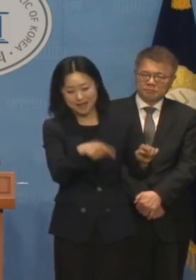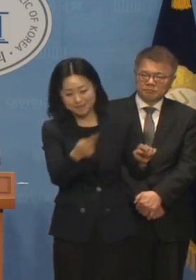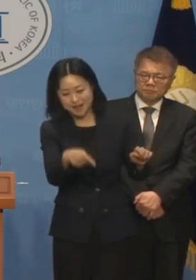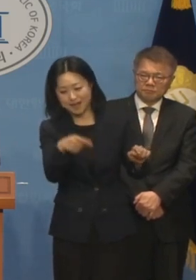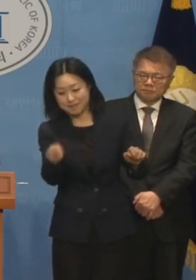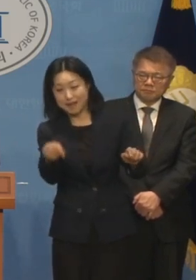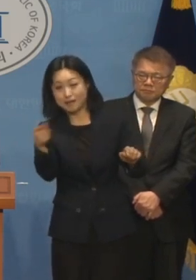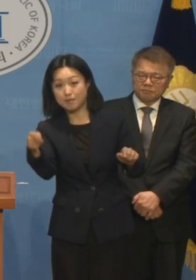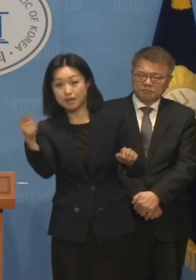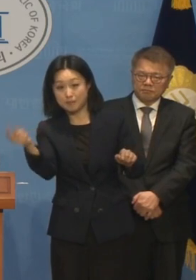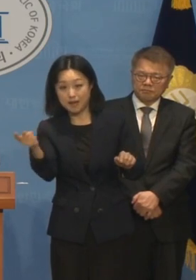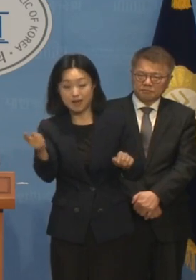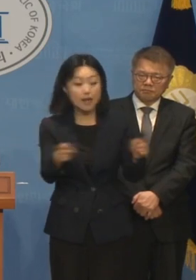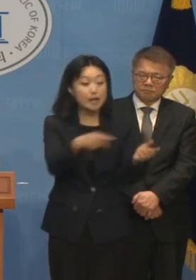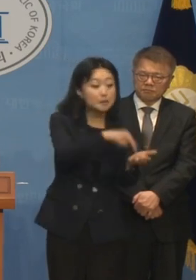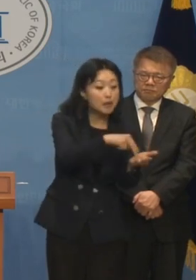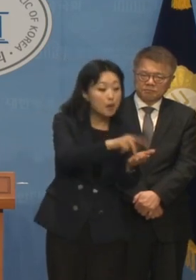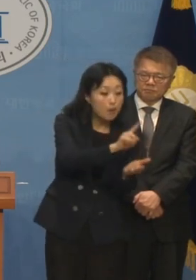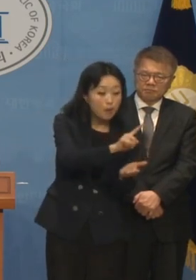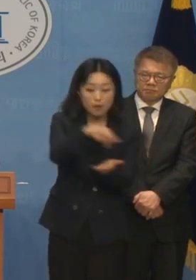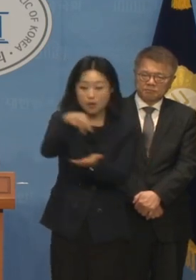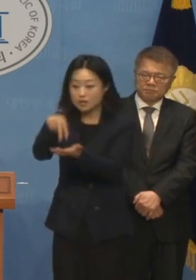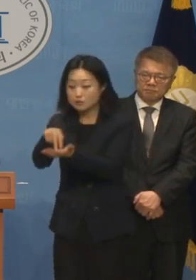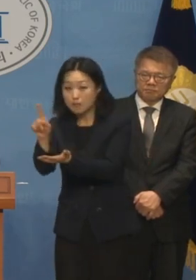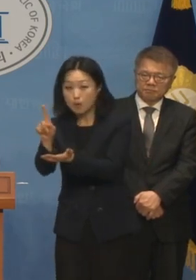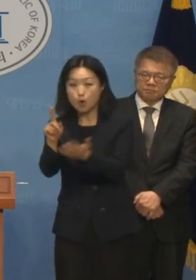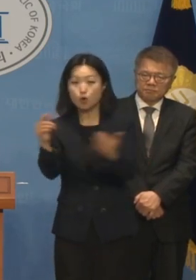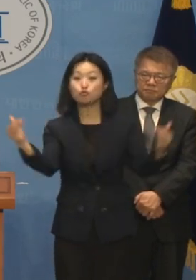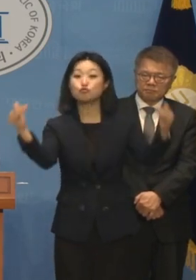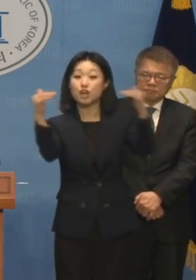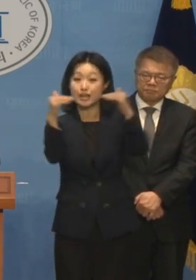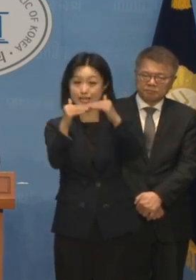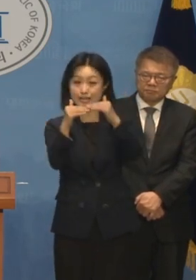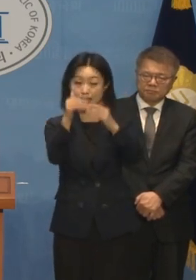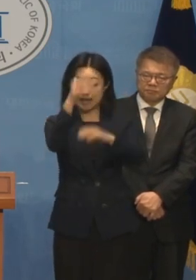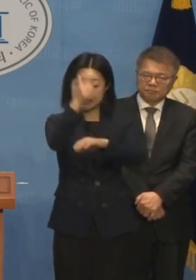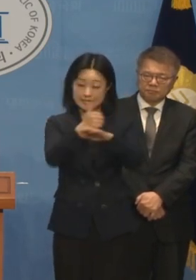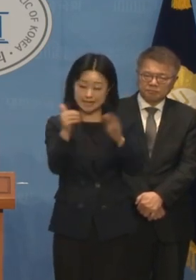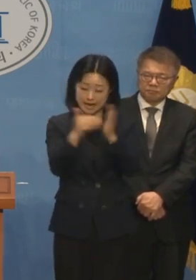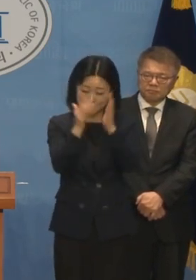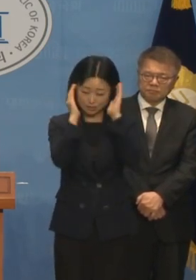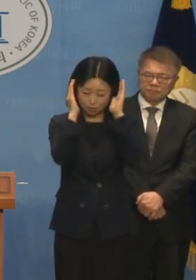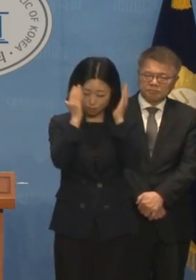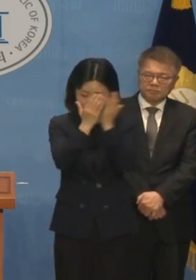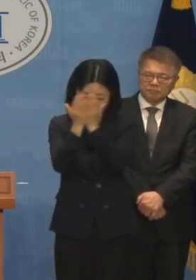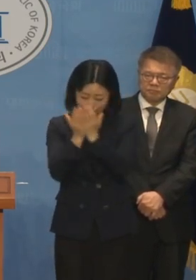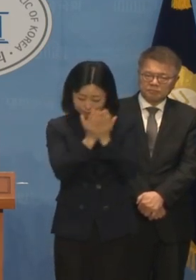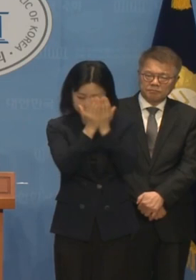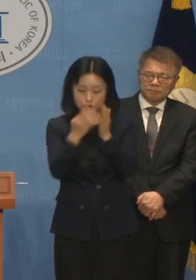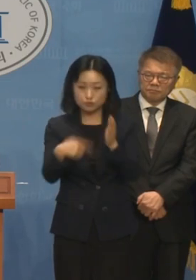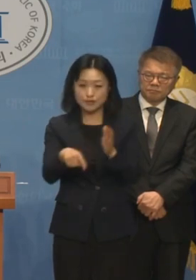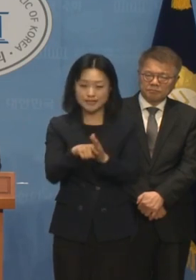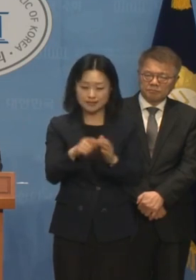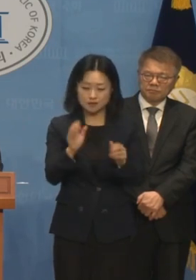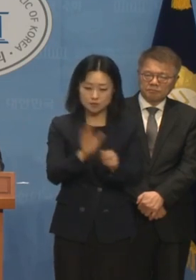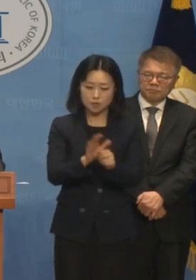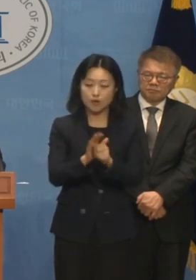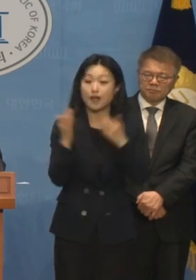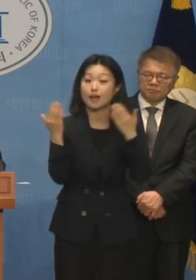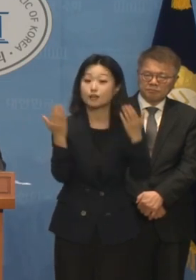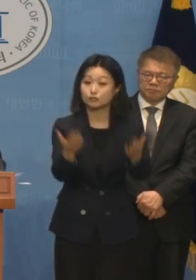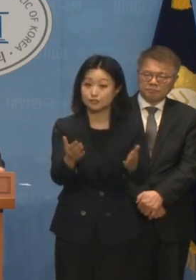시민대표단이 양쪽의 입장을 균형 있게 끝까지 학습하도록